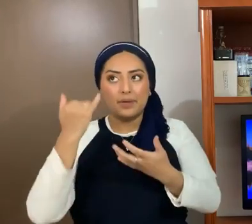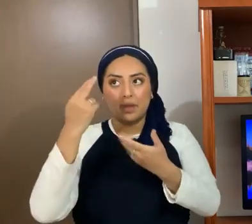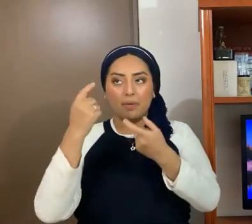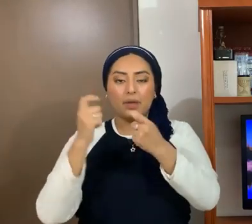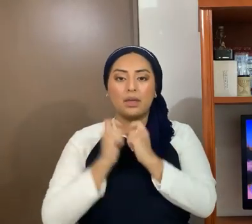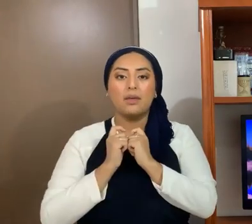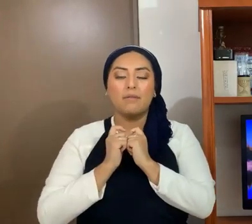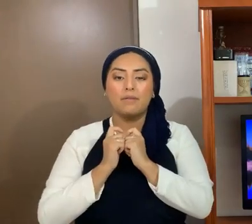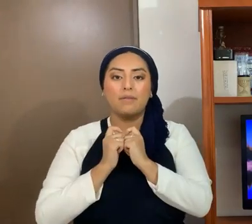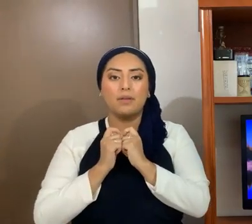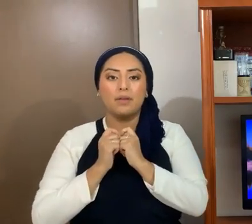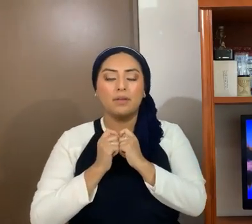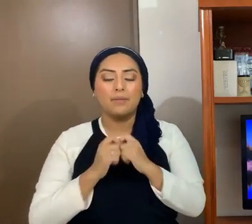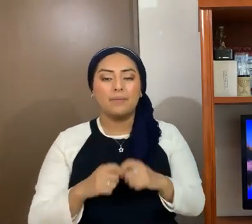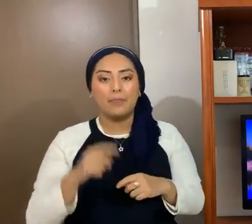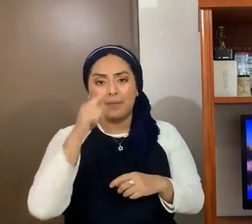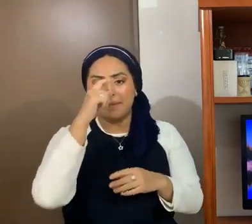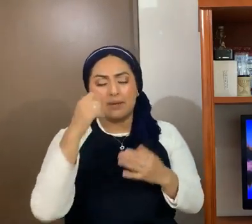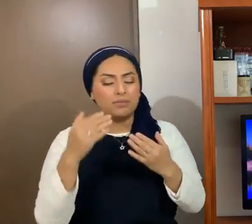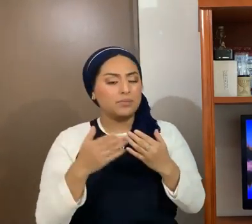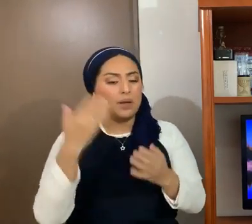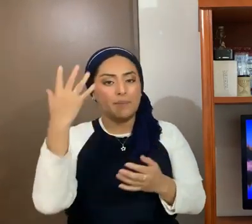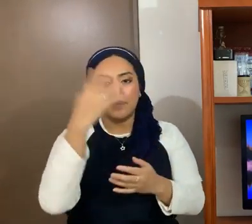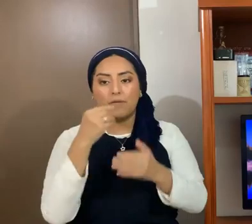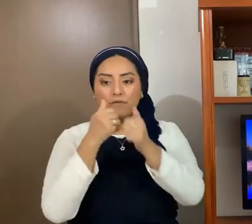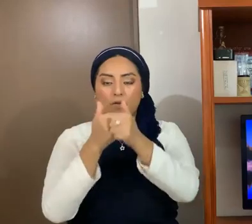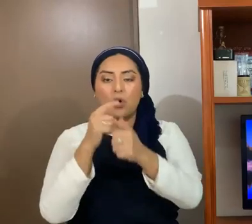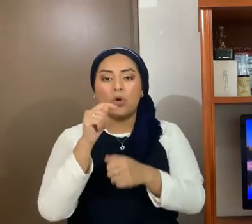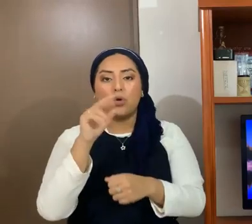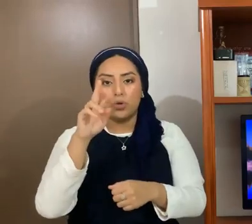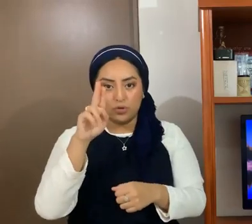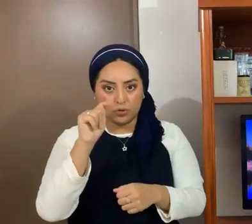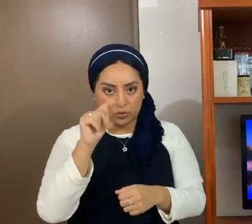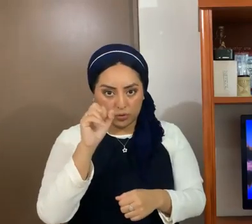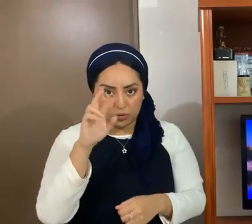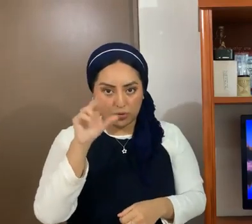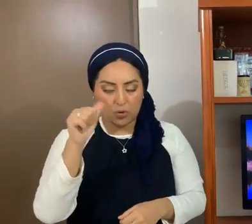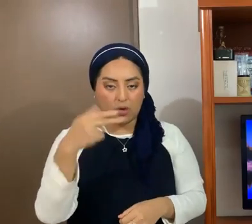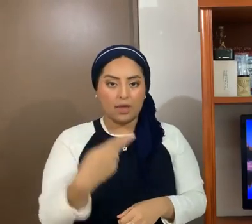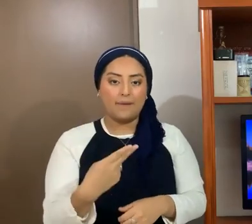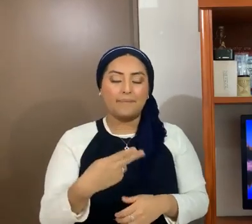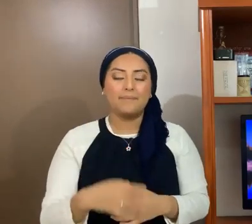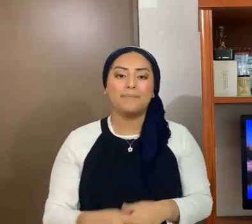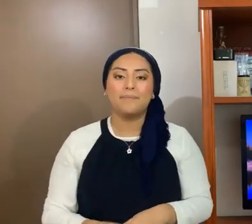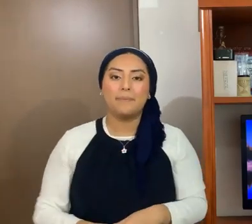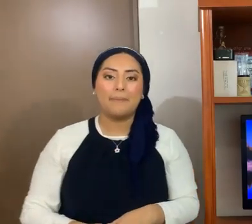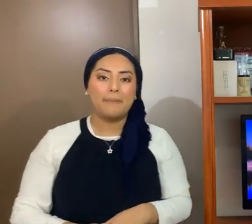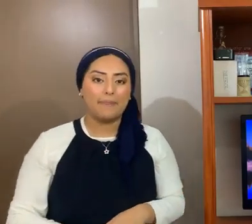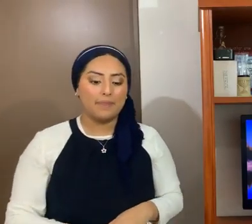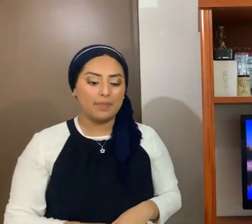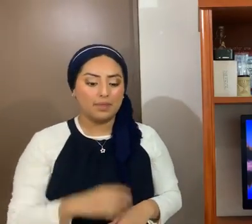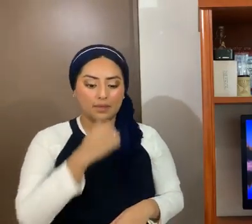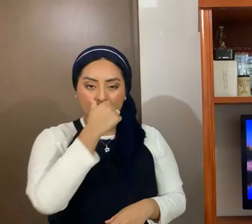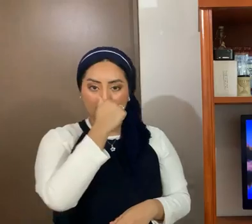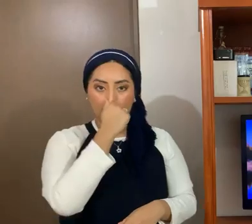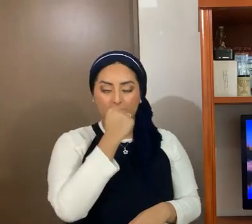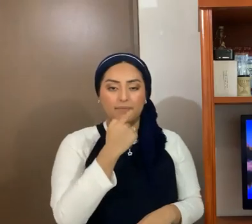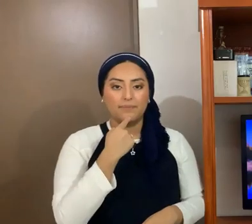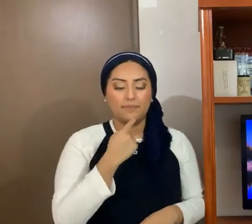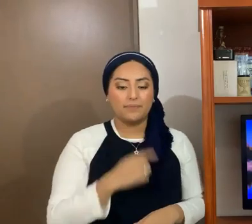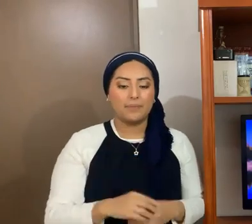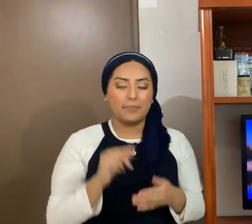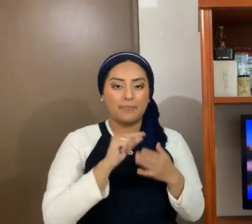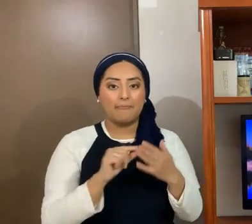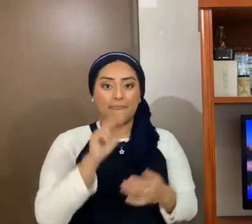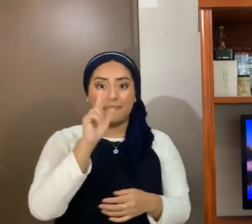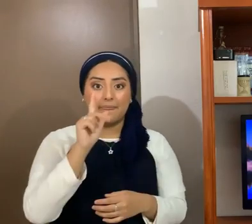dado, porque mi yugo es fácil y ligera mi carga. Yahweh no da cosas que no podamos llevar. Dice,